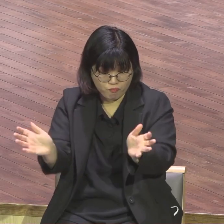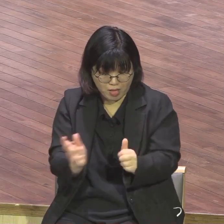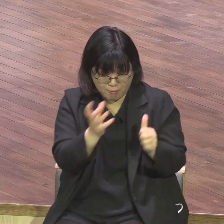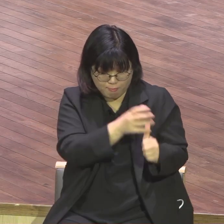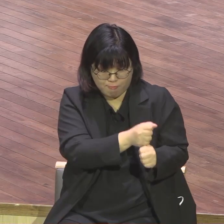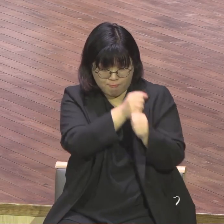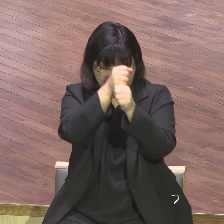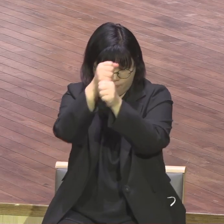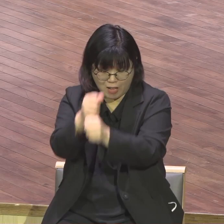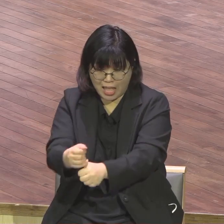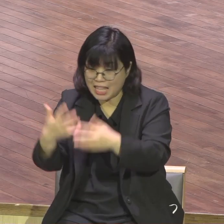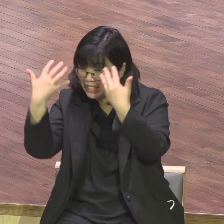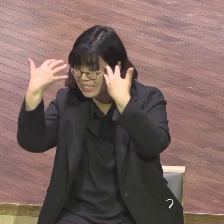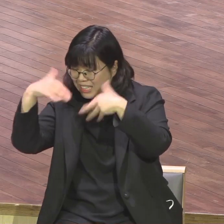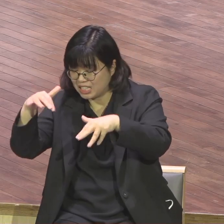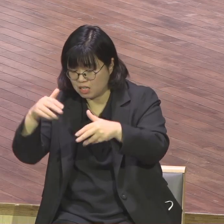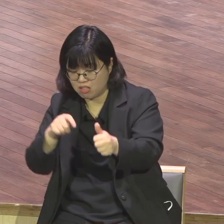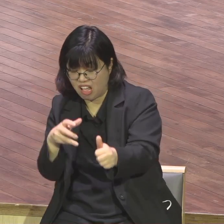되어버려요.